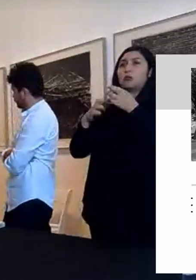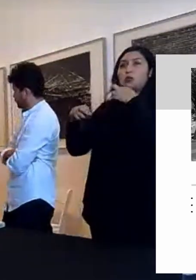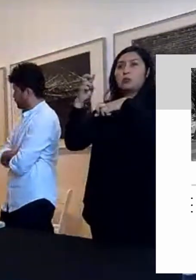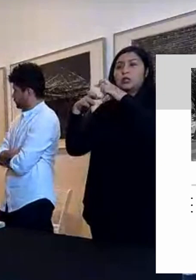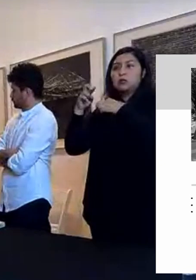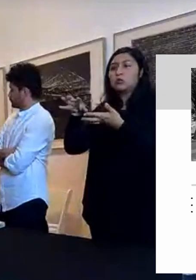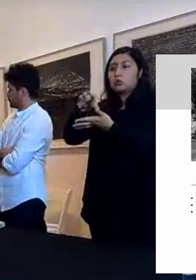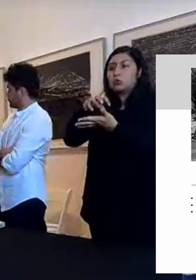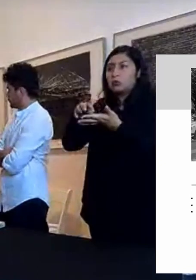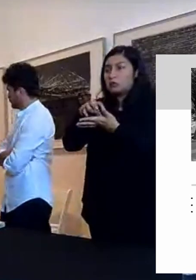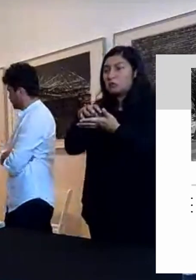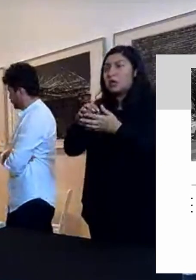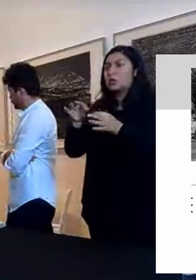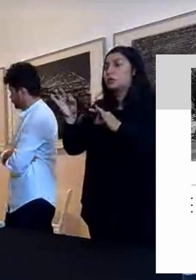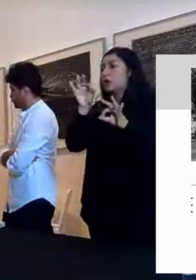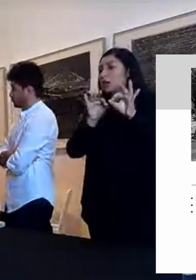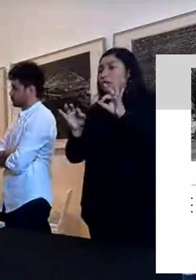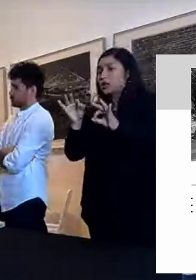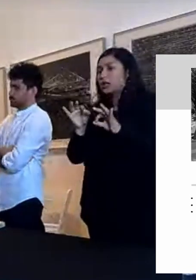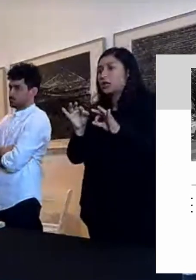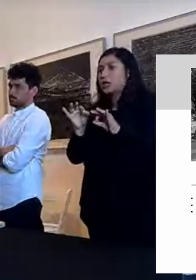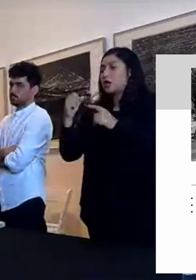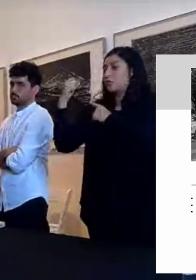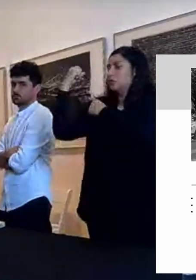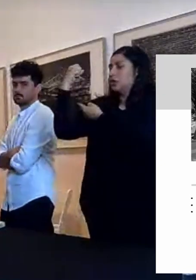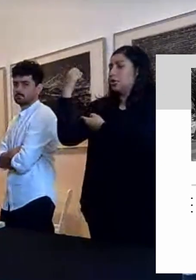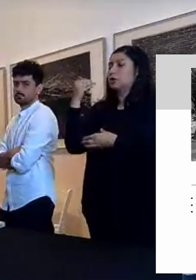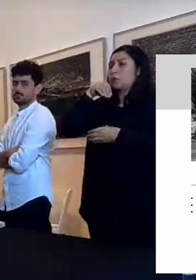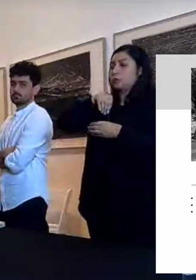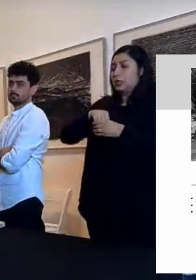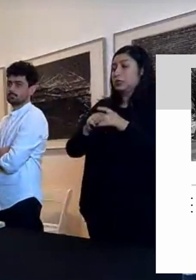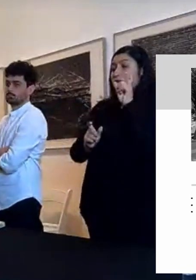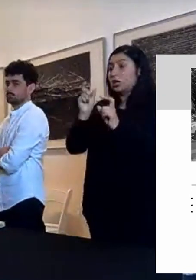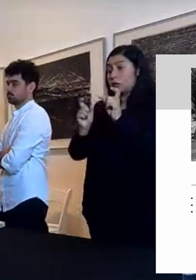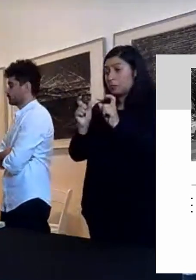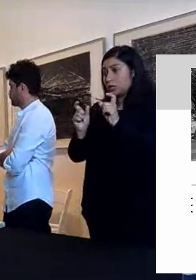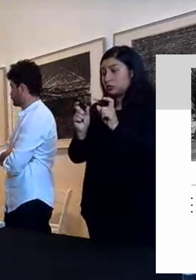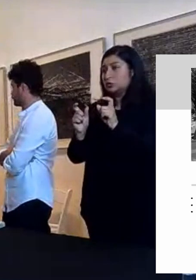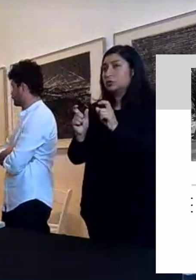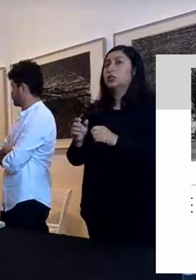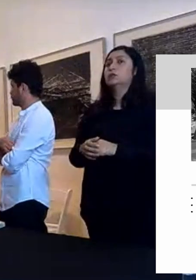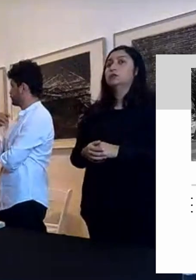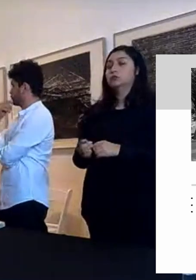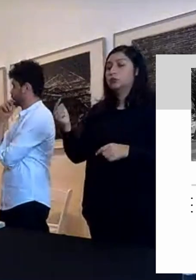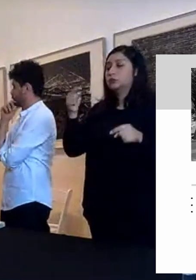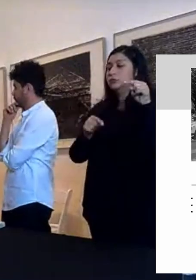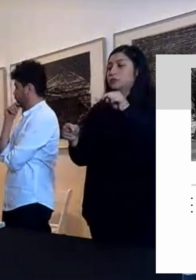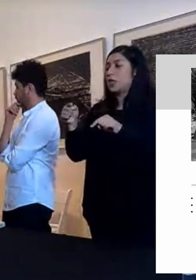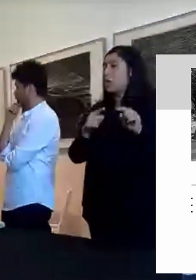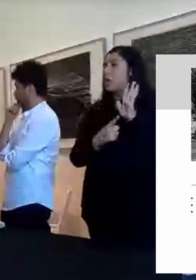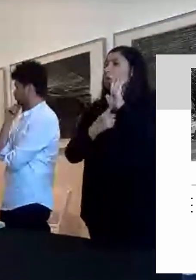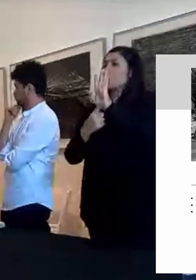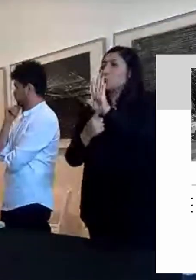arquitectónico, fortalecer el sentido de pertenencia de los habitantes y la valoración por parte de sus visitantes, visibilizar la